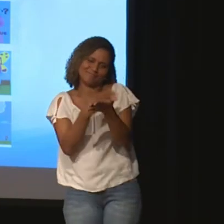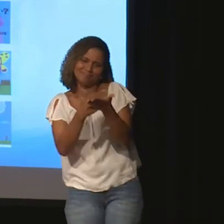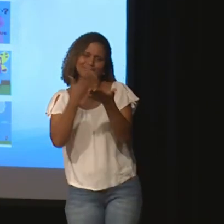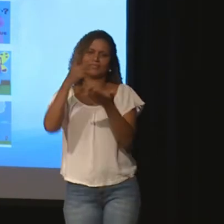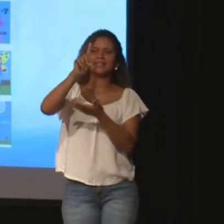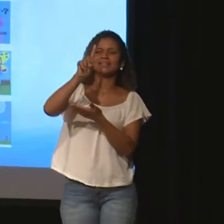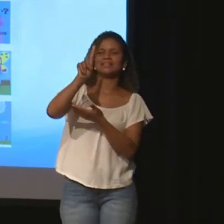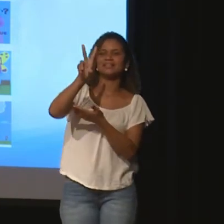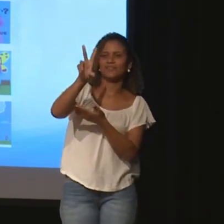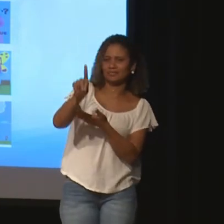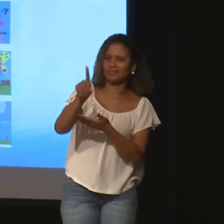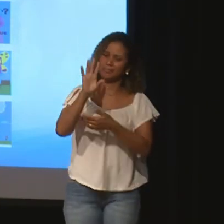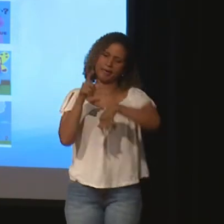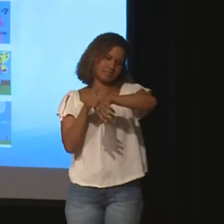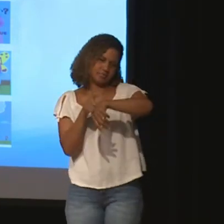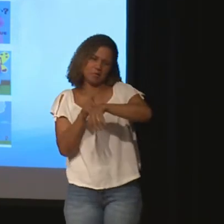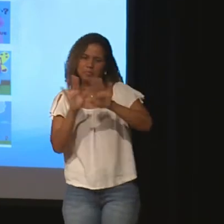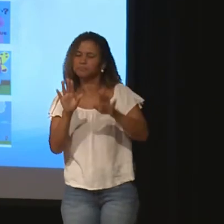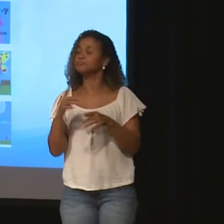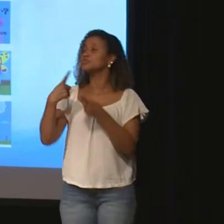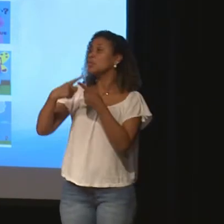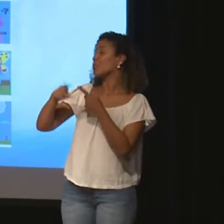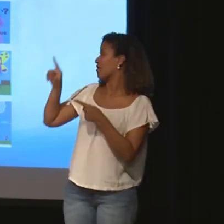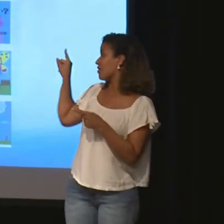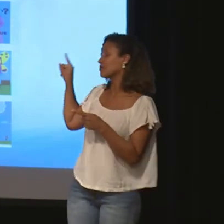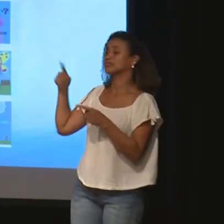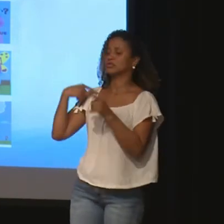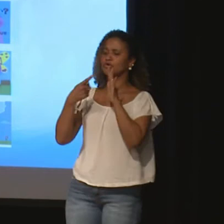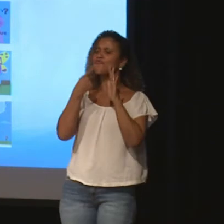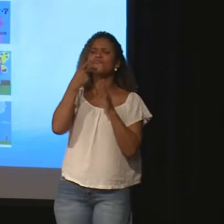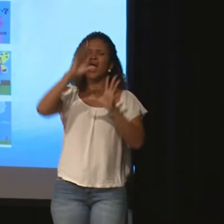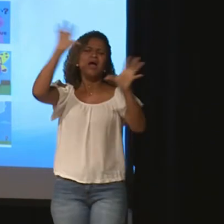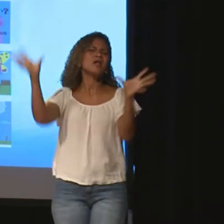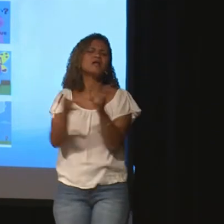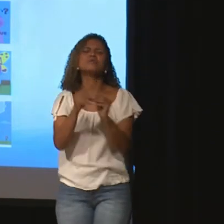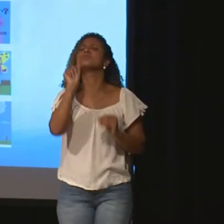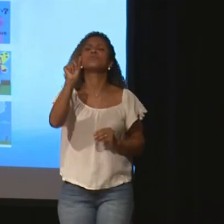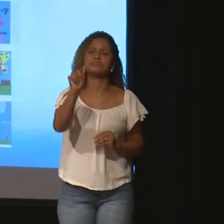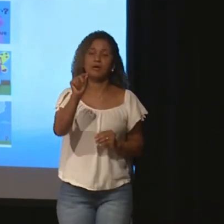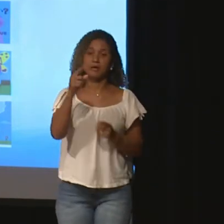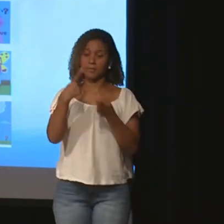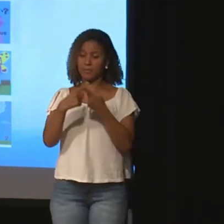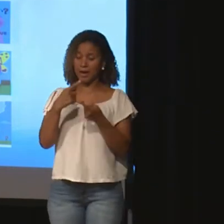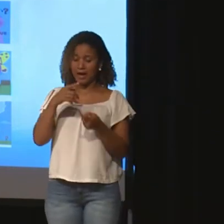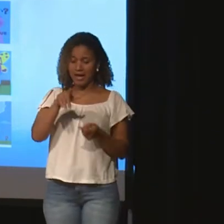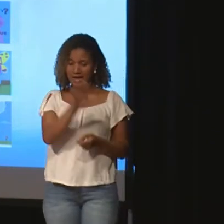Então, eu queria mostrar o DVD e o livro, mas não vai dar tempo. Mas eu vou resumir do que se trata